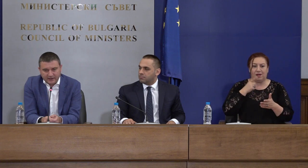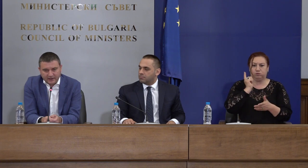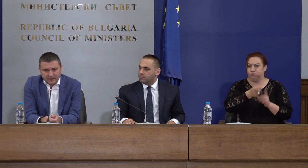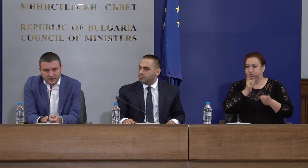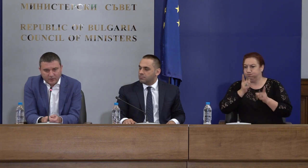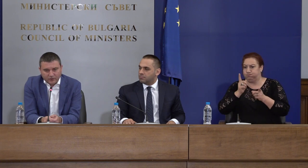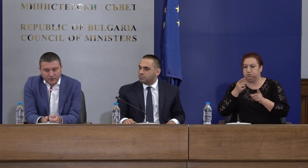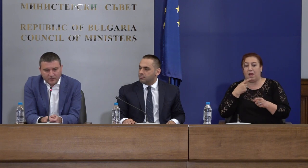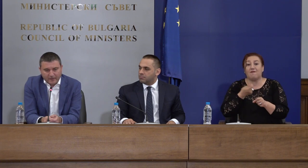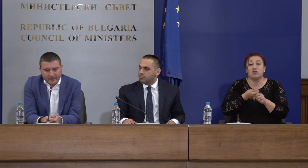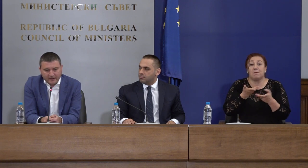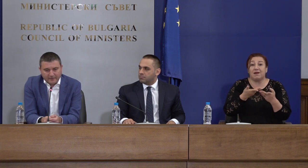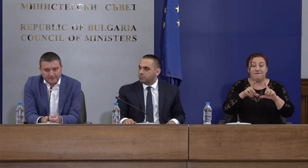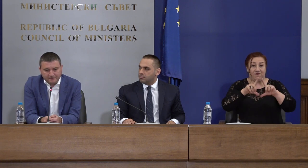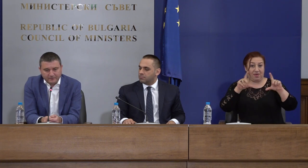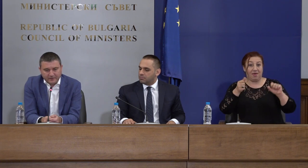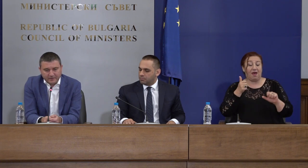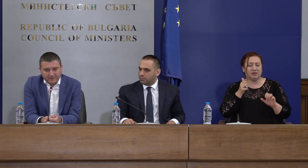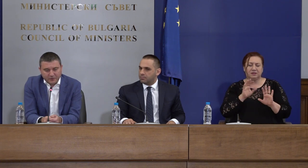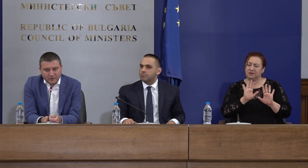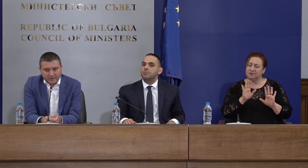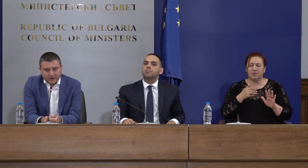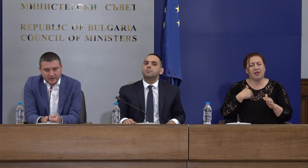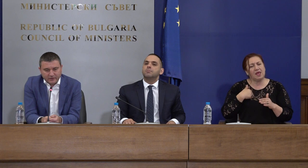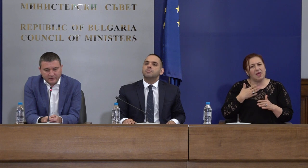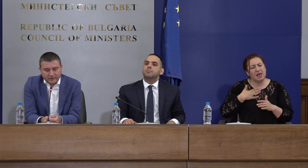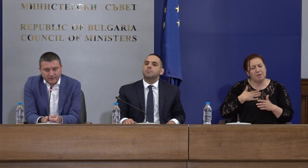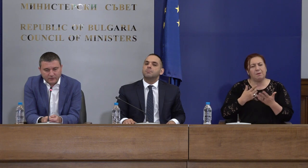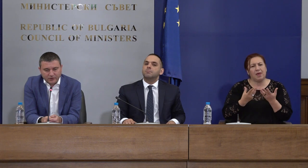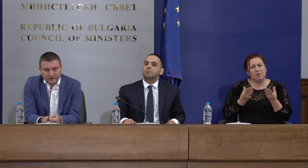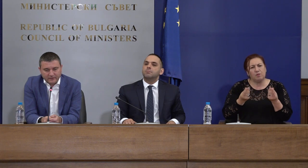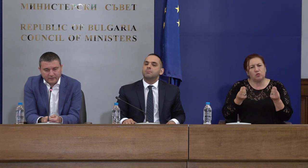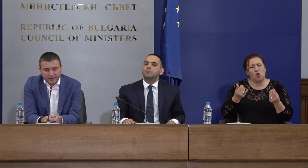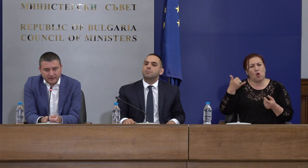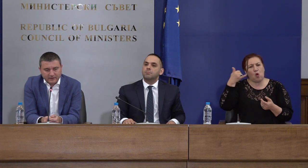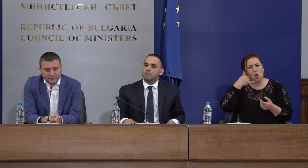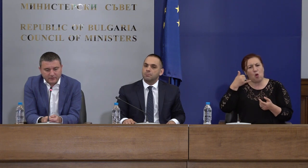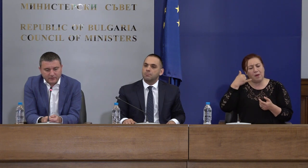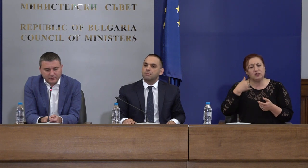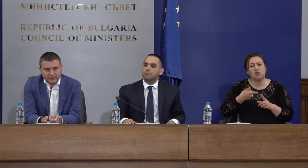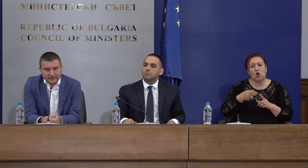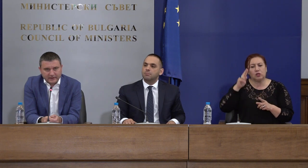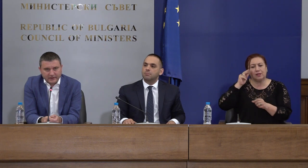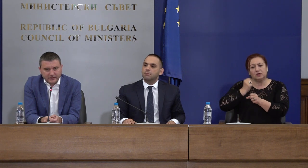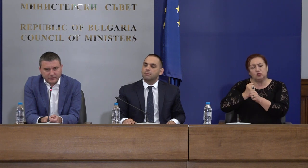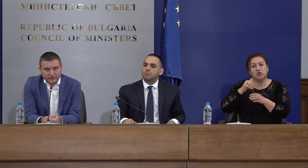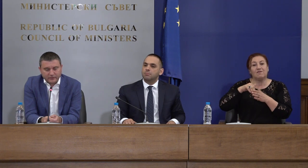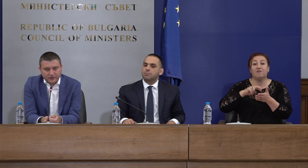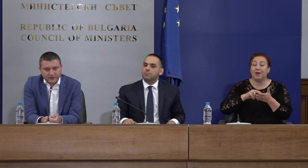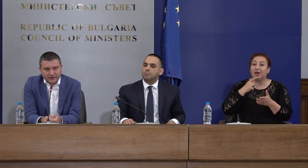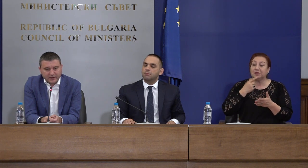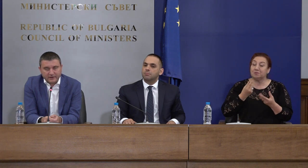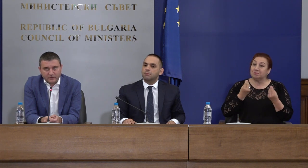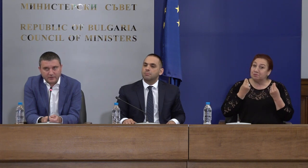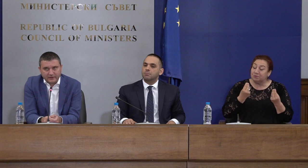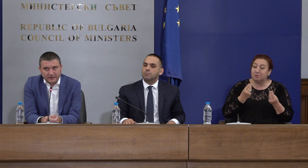акции. По-скоро имахме много обаждания от вложители в банката, които изразиха задоволство,